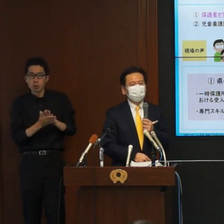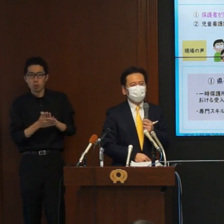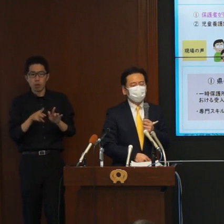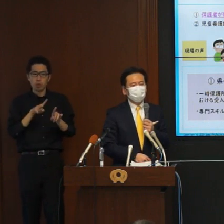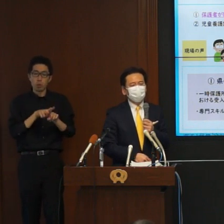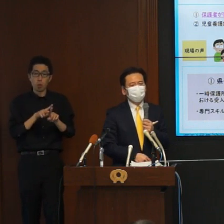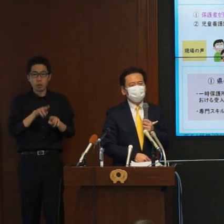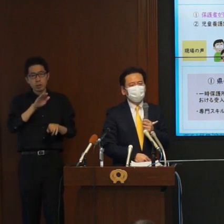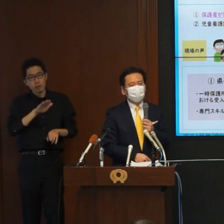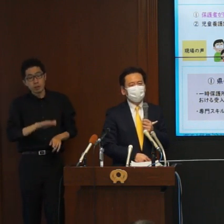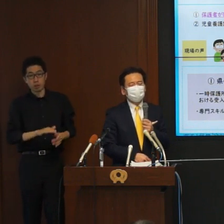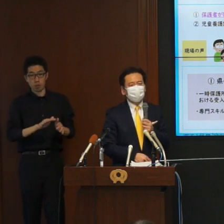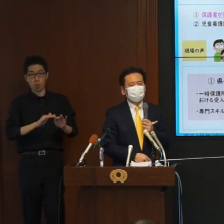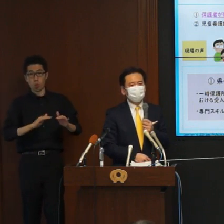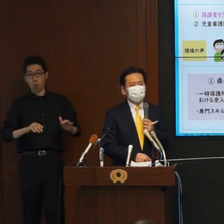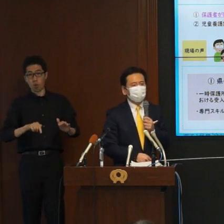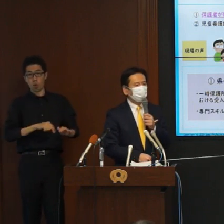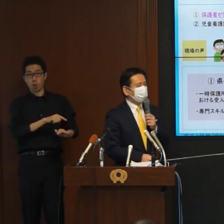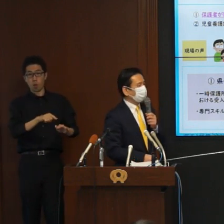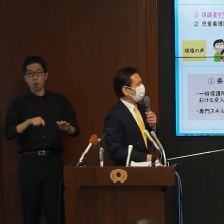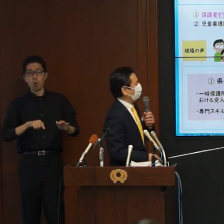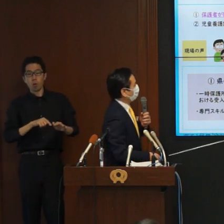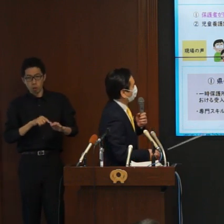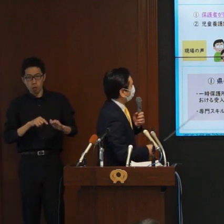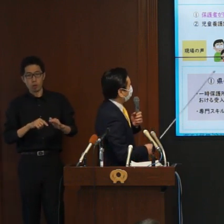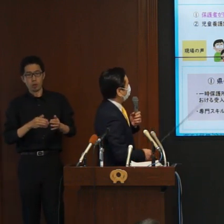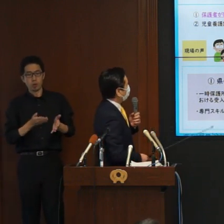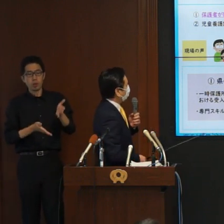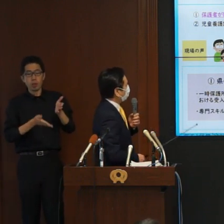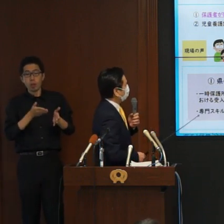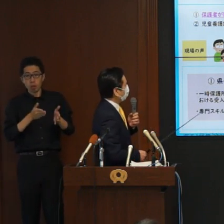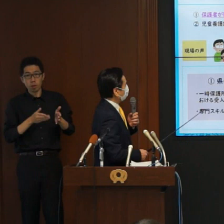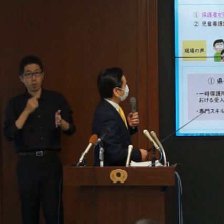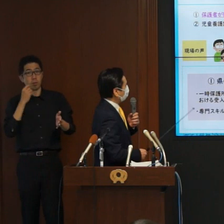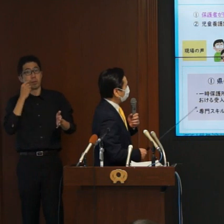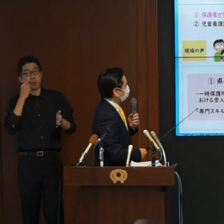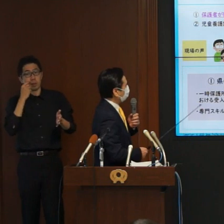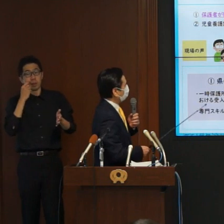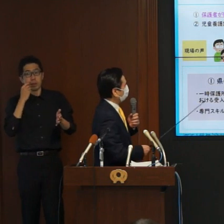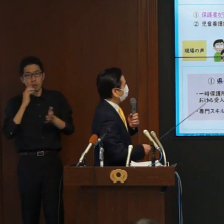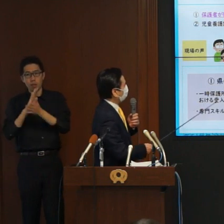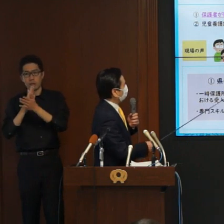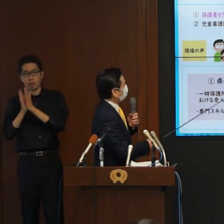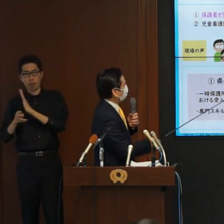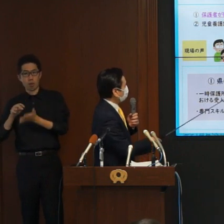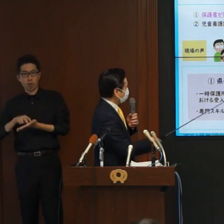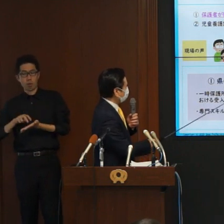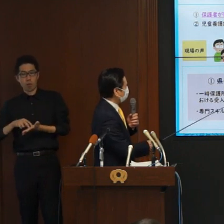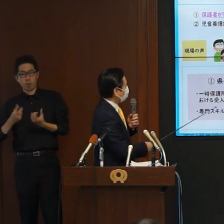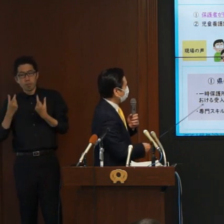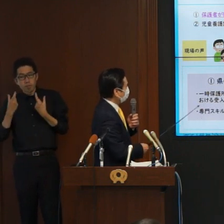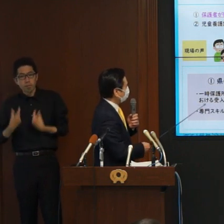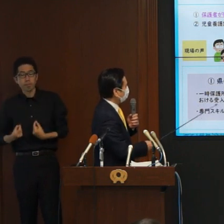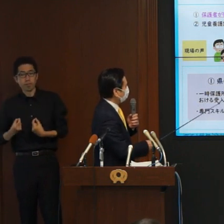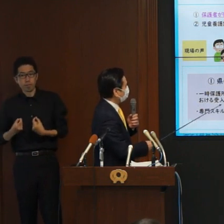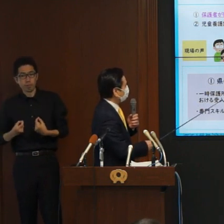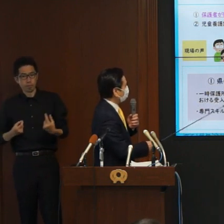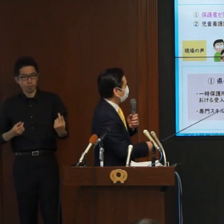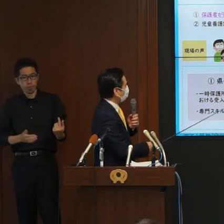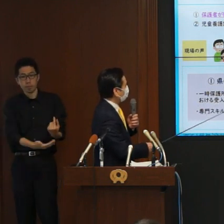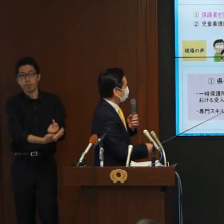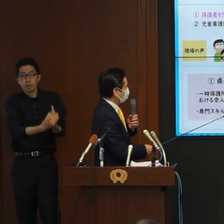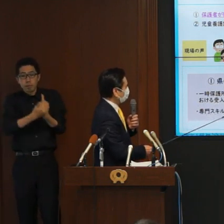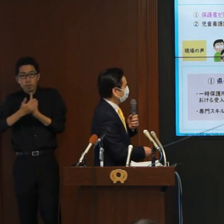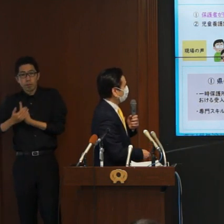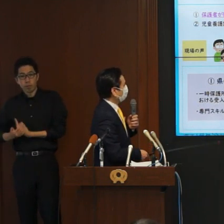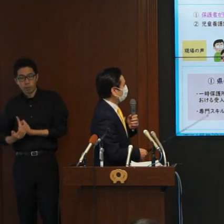ったりそういう子どもたちを預かり先がなくなるので、県の方で、しっかりと施設で受け入れ関係の